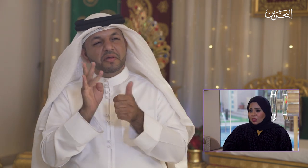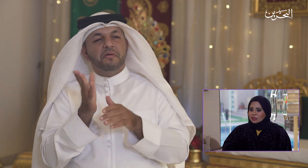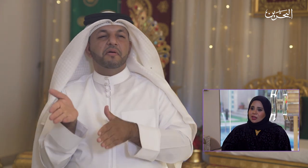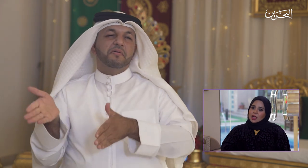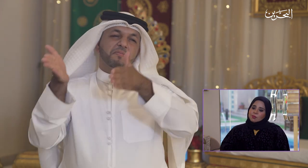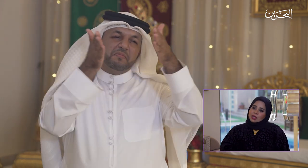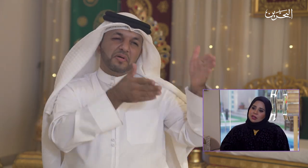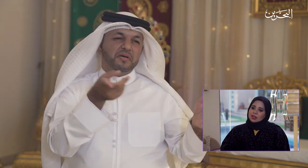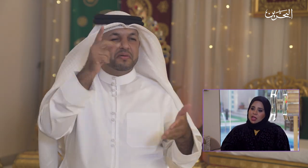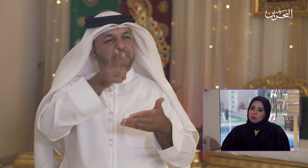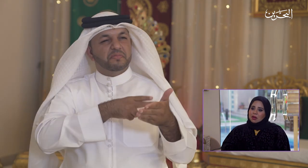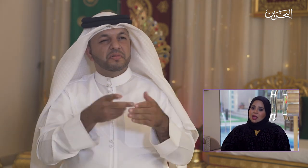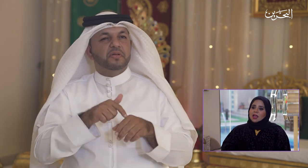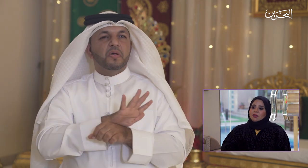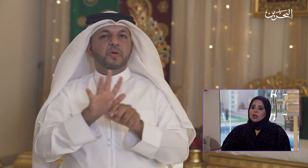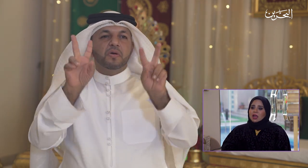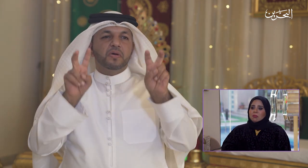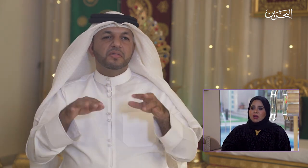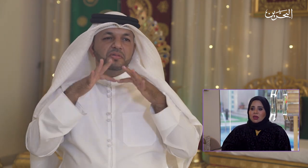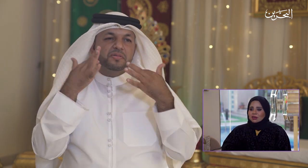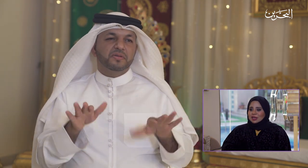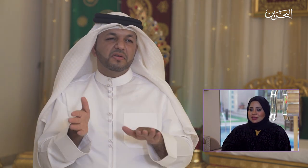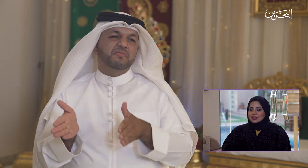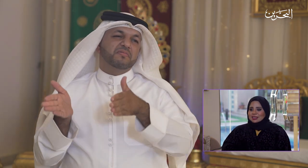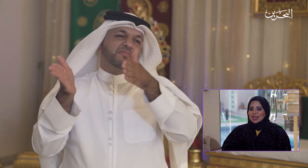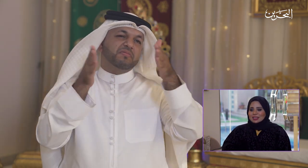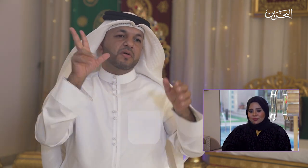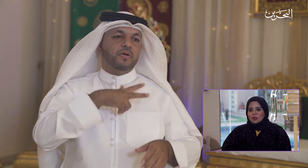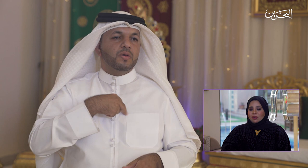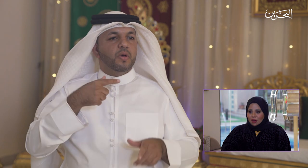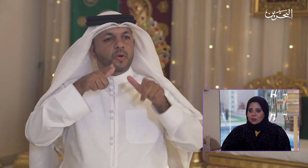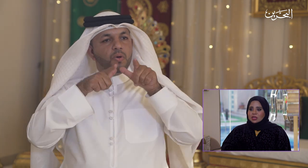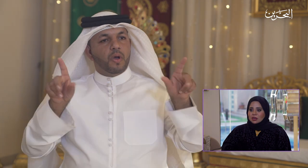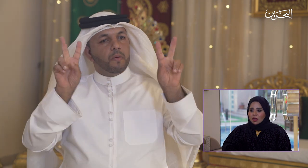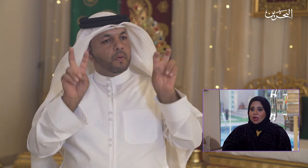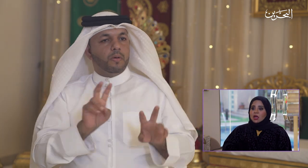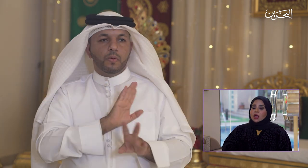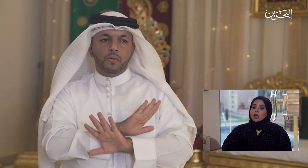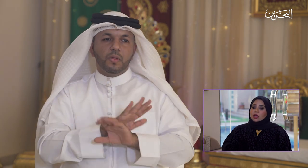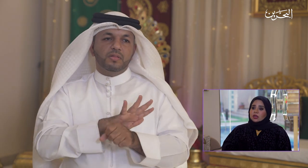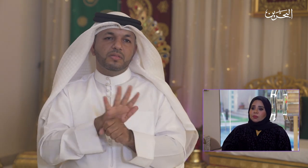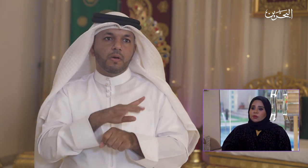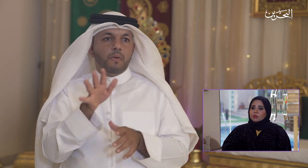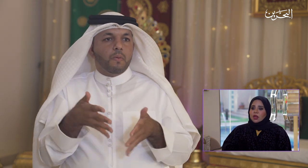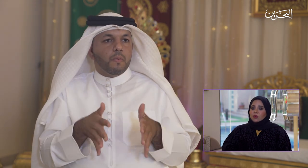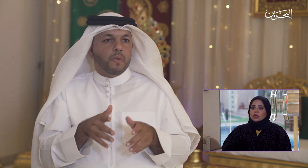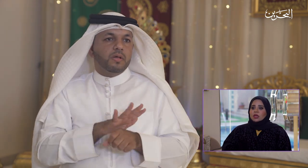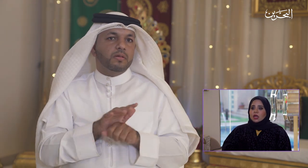انخفضت معدلات الأعمال، فما كان يعني حس كان في خسارة. عقب يوم قالوا إن